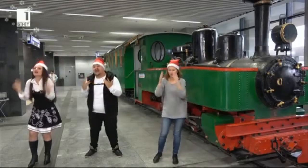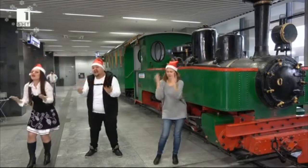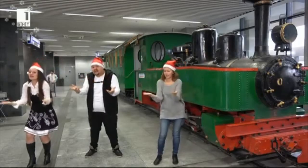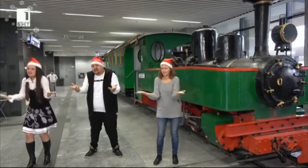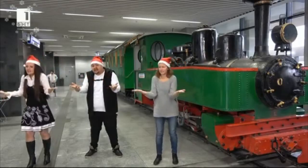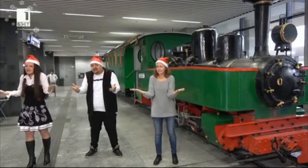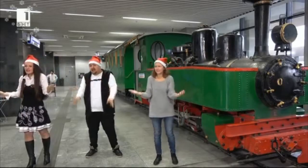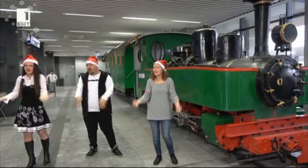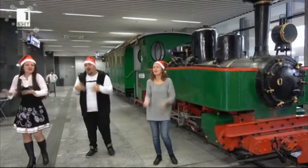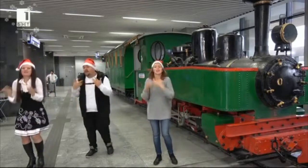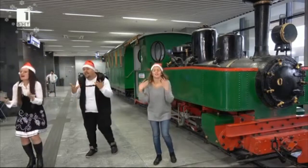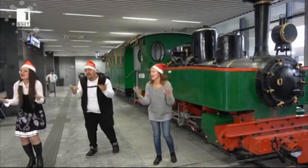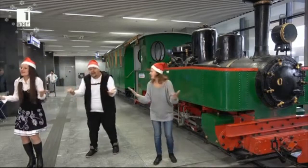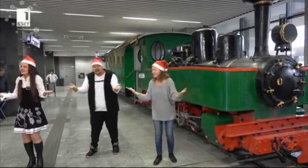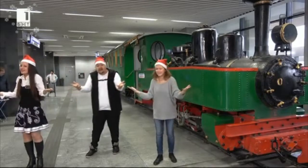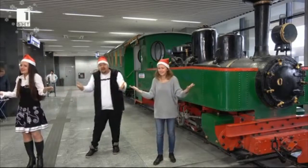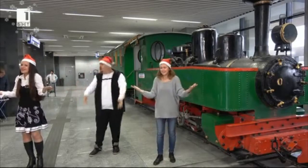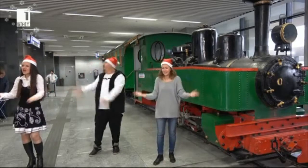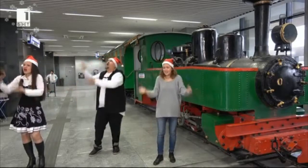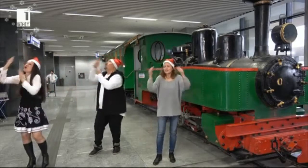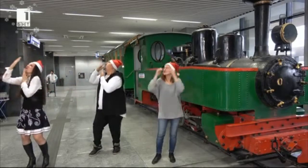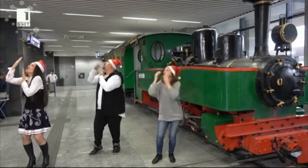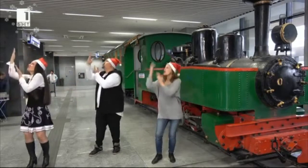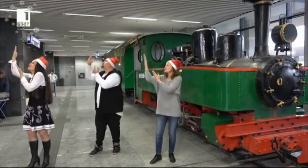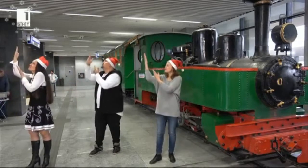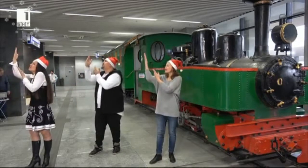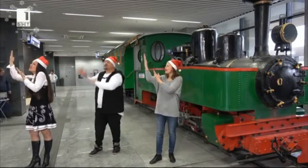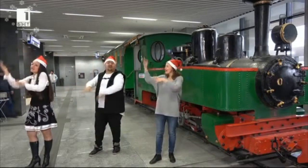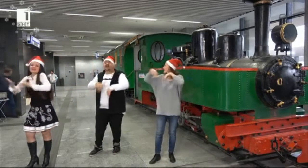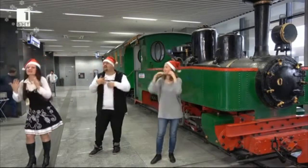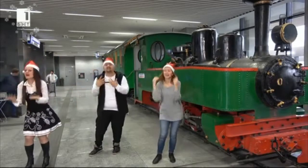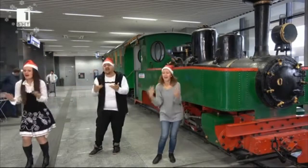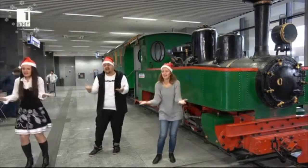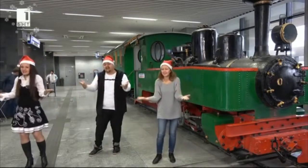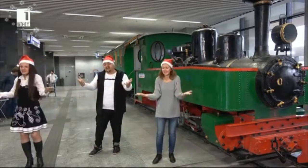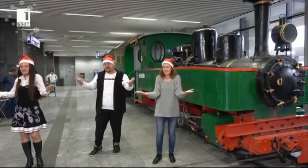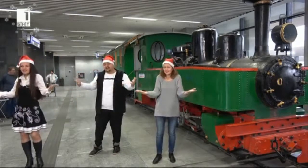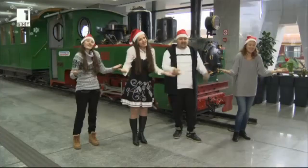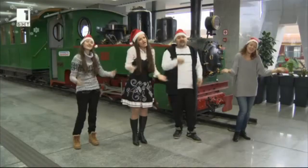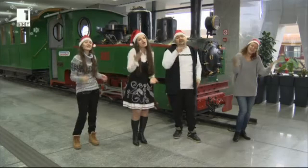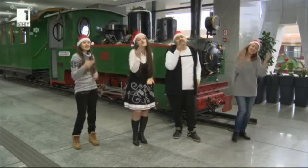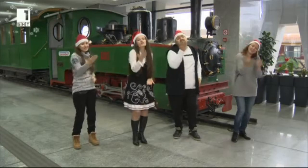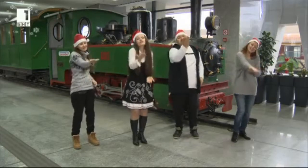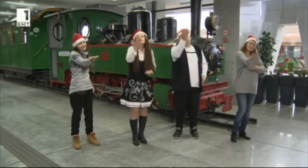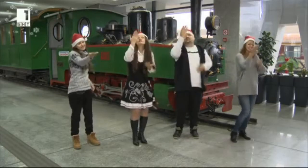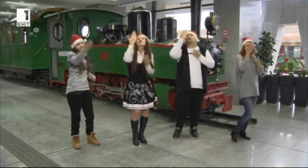нали, нали, Господи, нали, ти си,